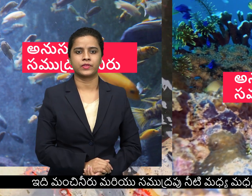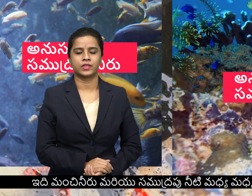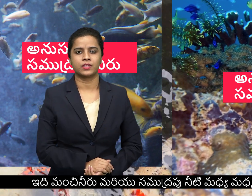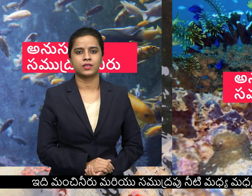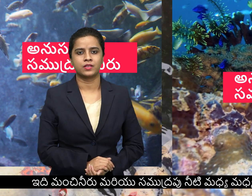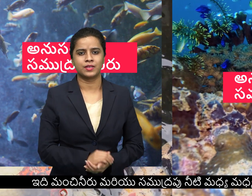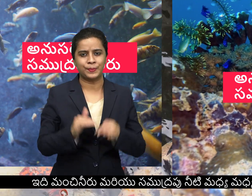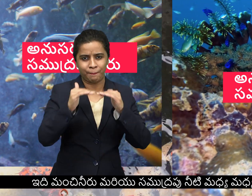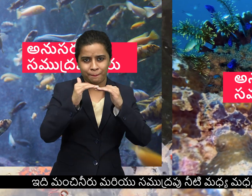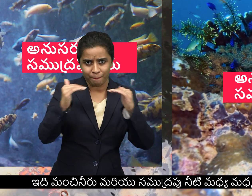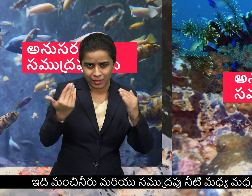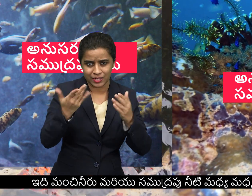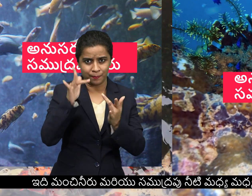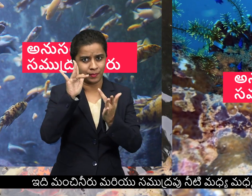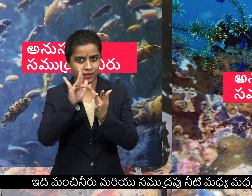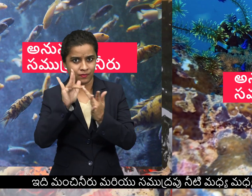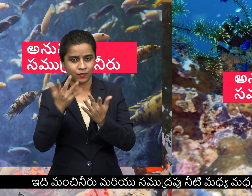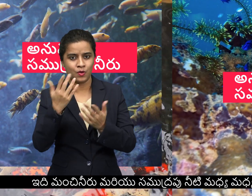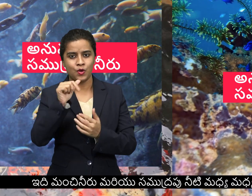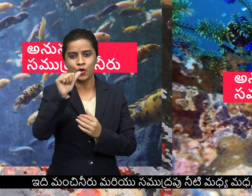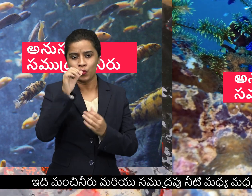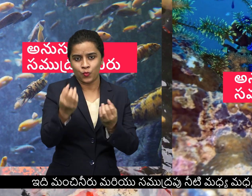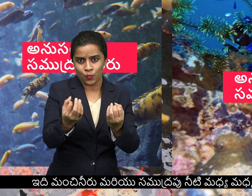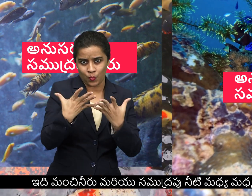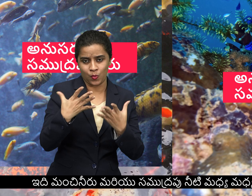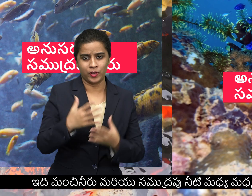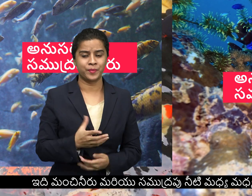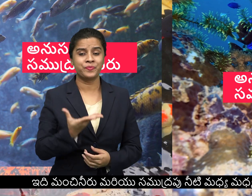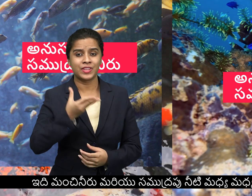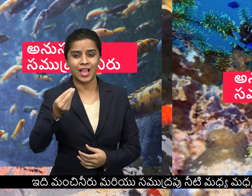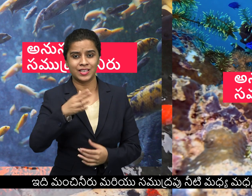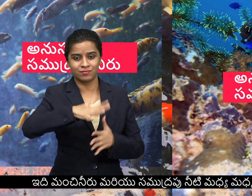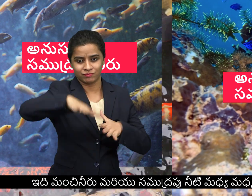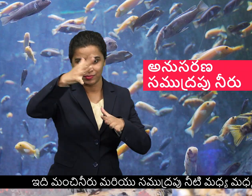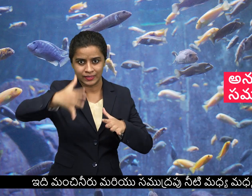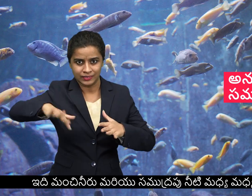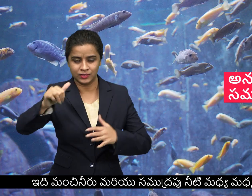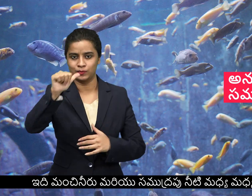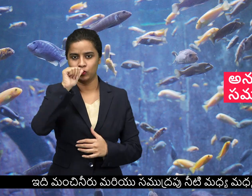ఇది మంచినీరు మరియు సముద్రపు నీటి మధ్యలో ఉంటుంది.